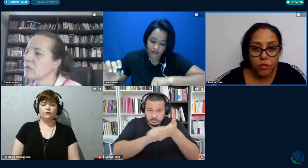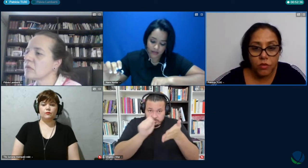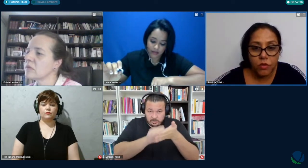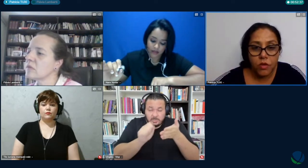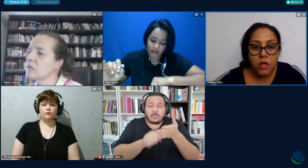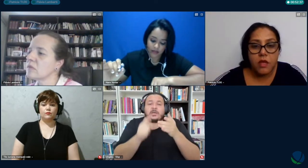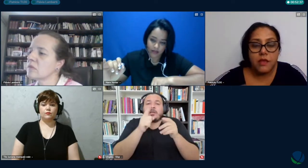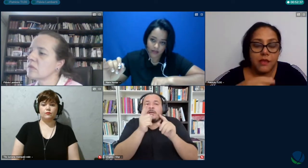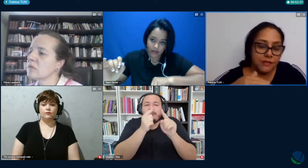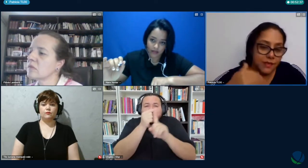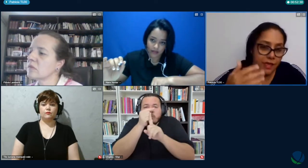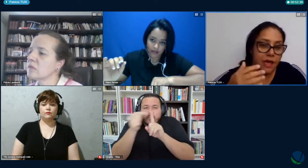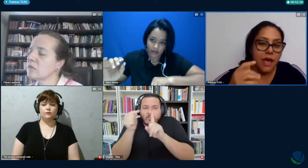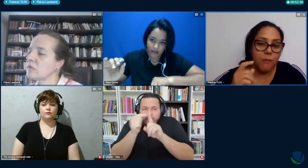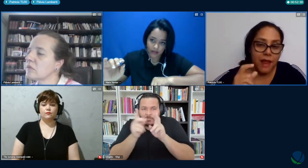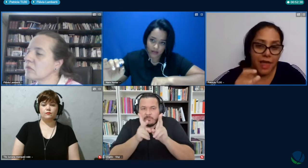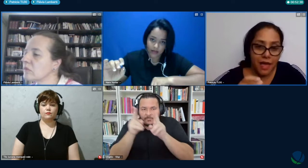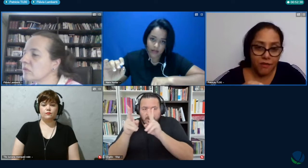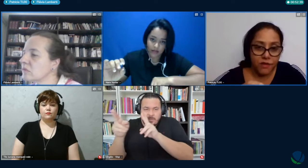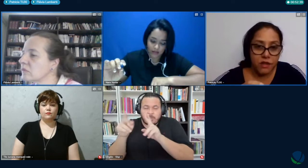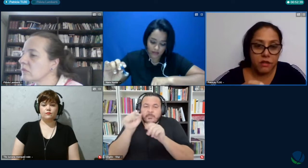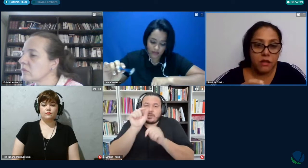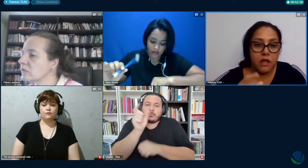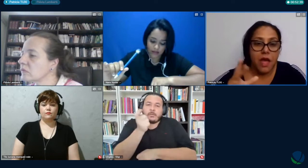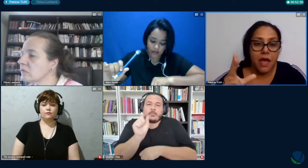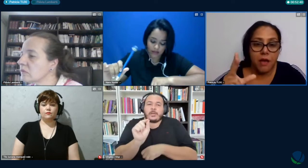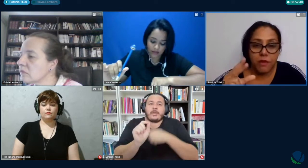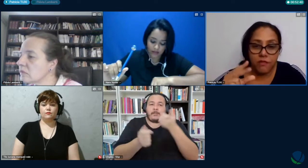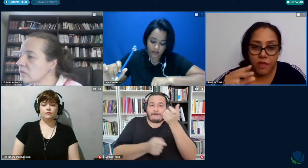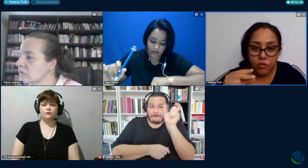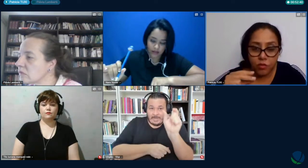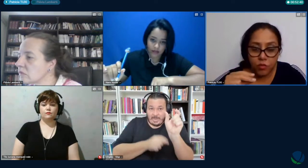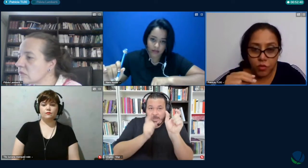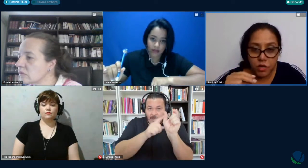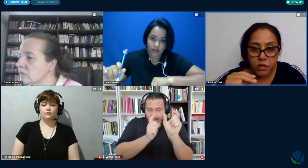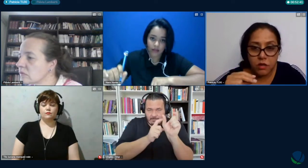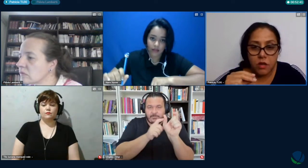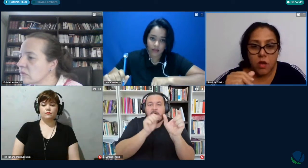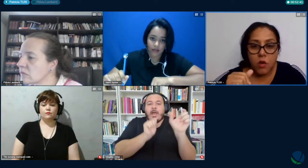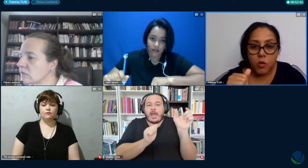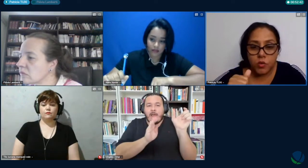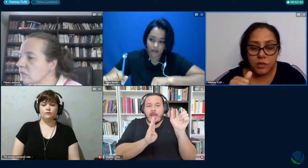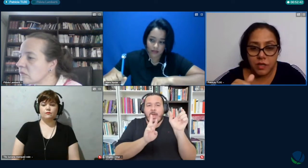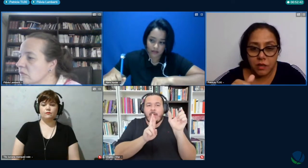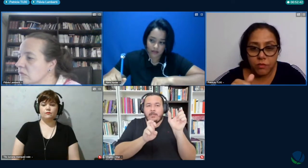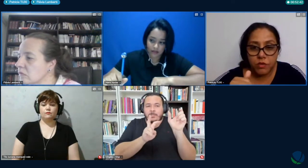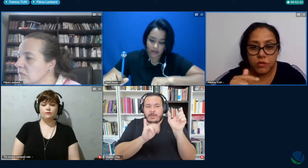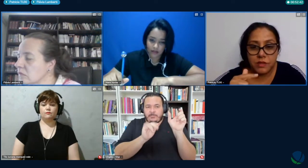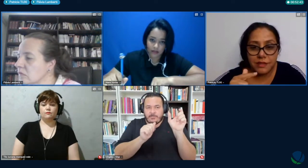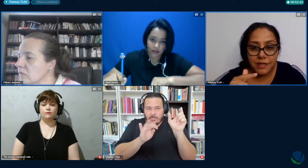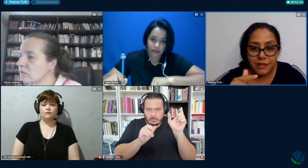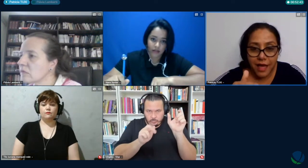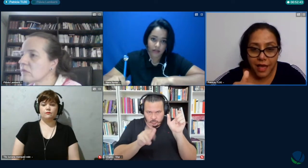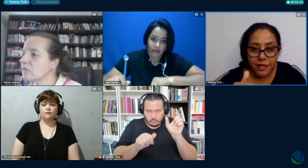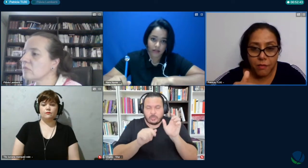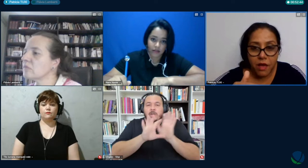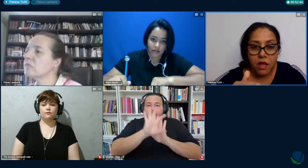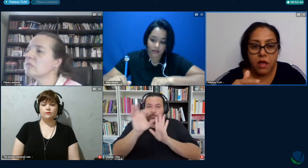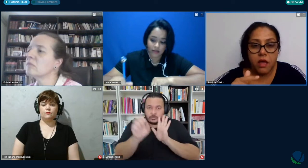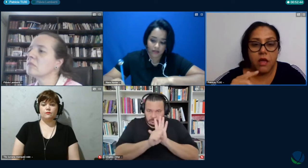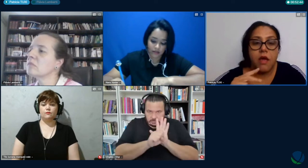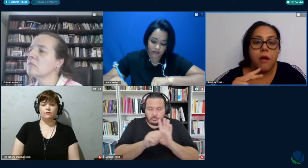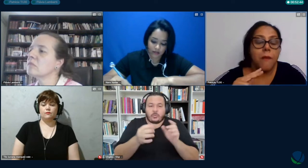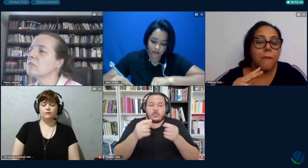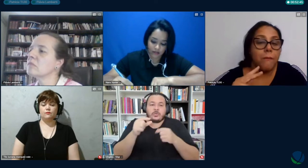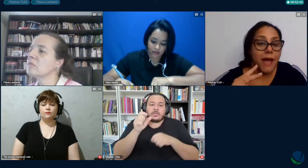fragmento, que seria a palavra, a abreviatura, o símbolo, sintagma,